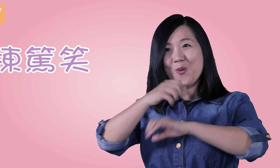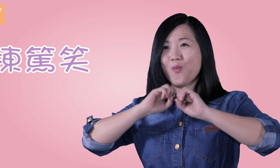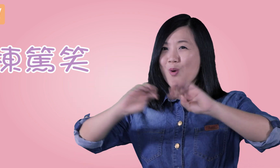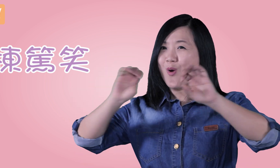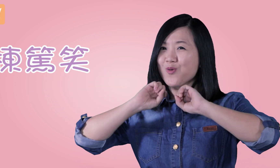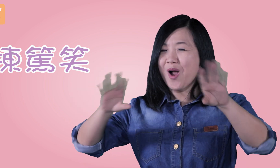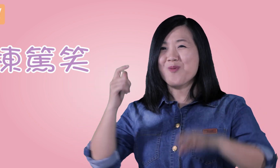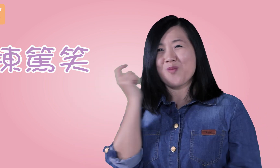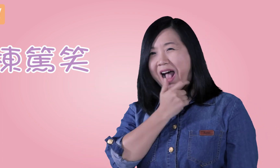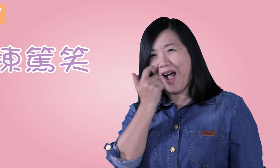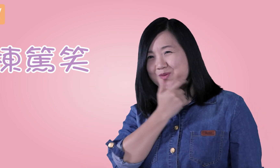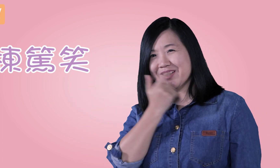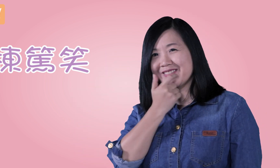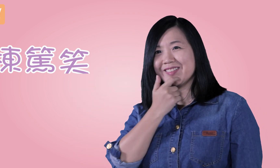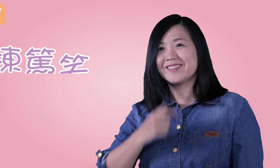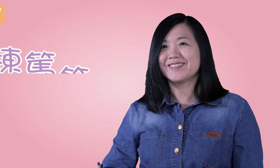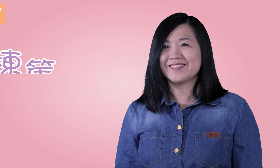栋笃笑，